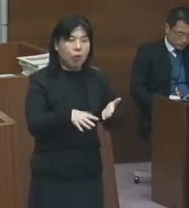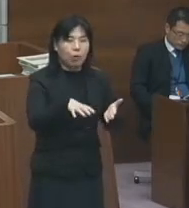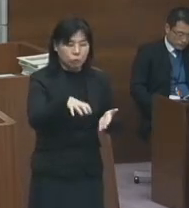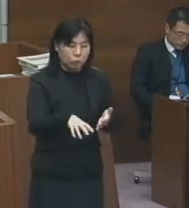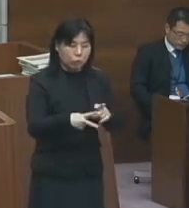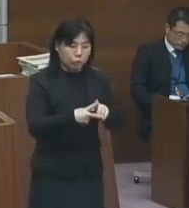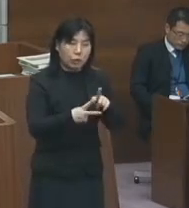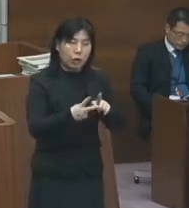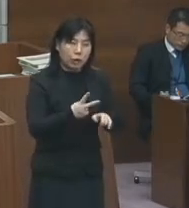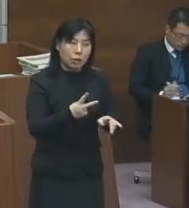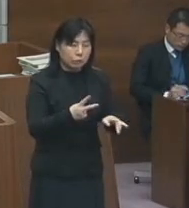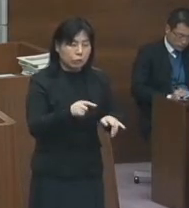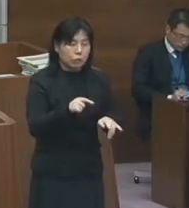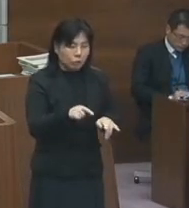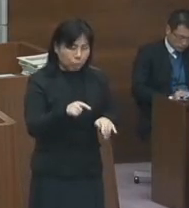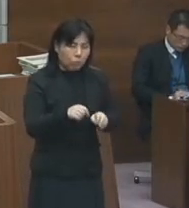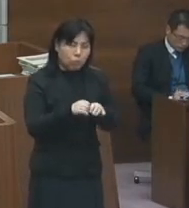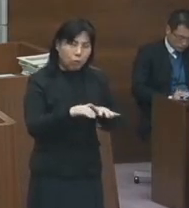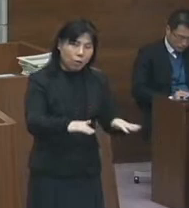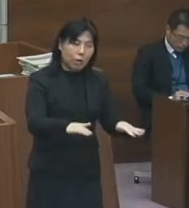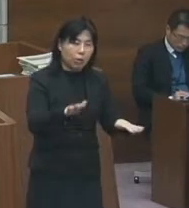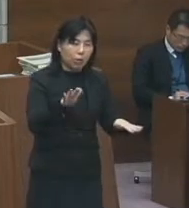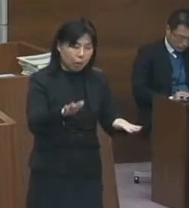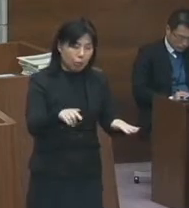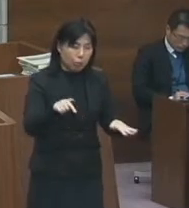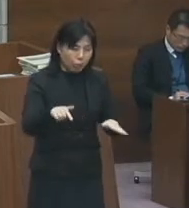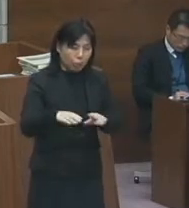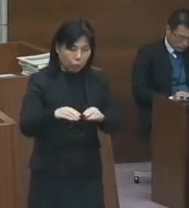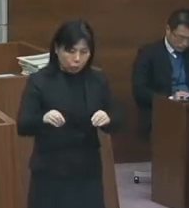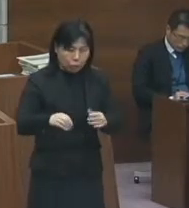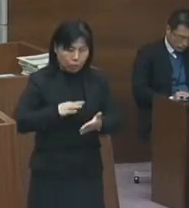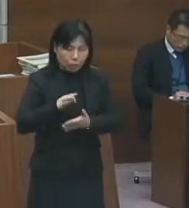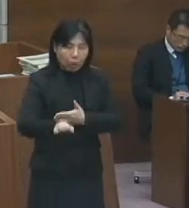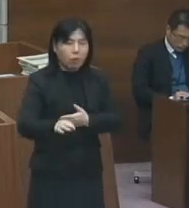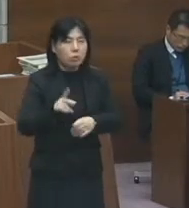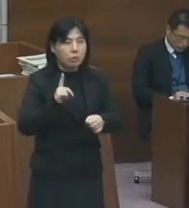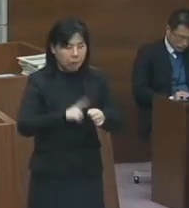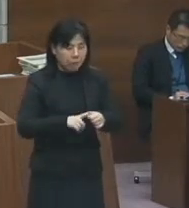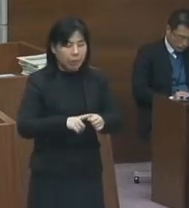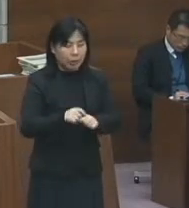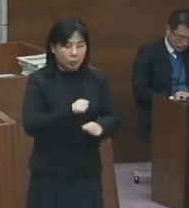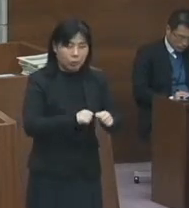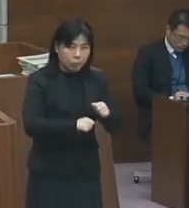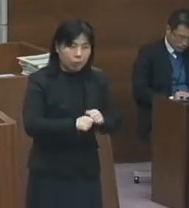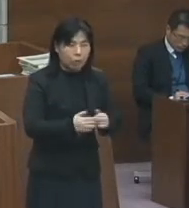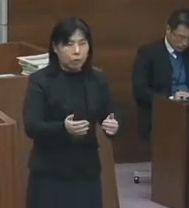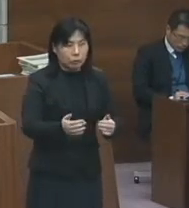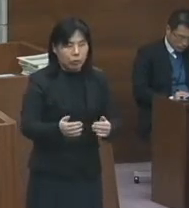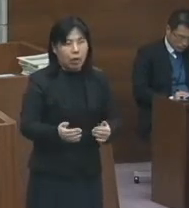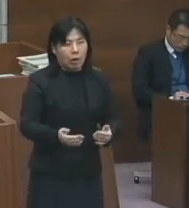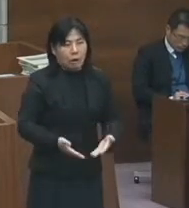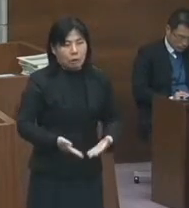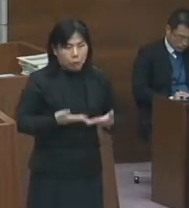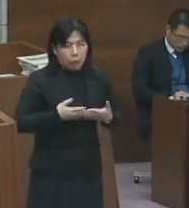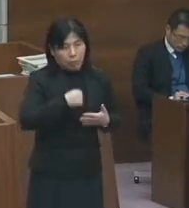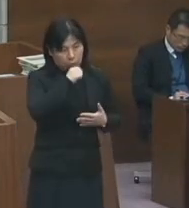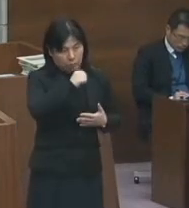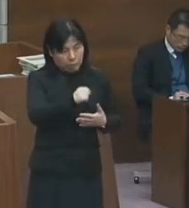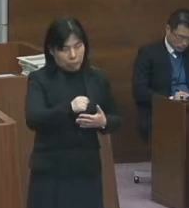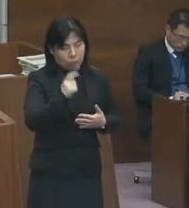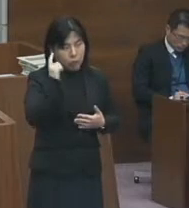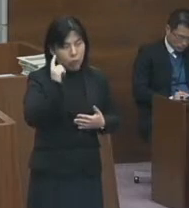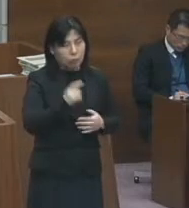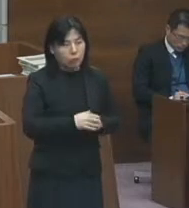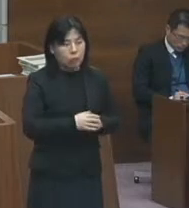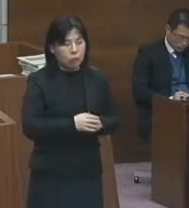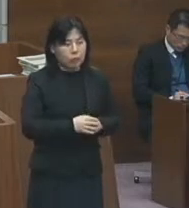には大きな影響があるため、用地取得に向けた取り組みは急ぐべきであります。しかしながら、用